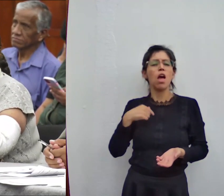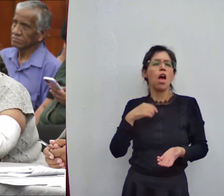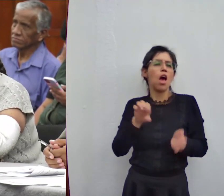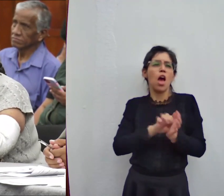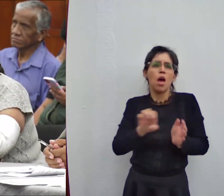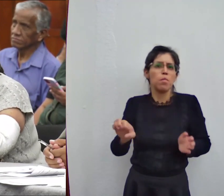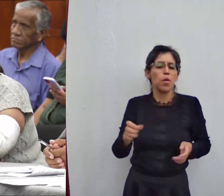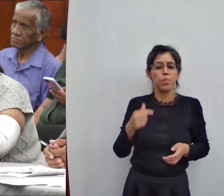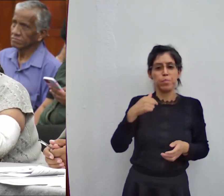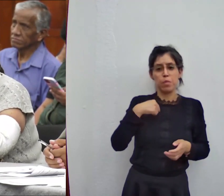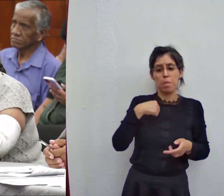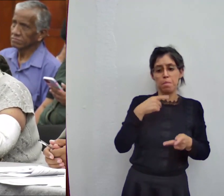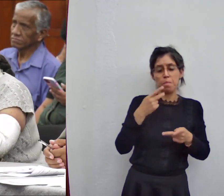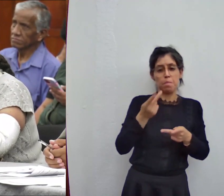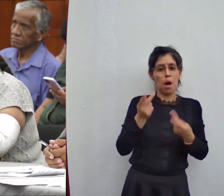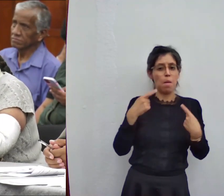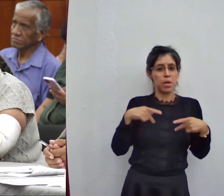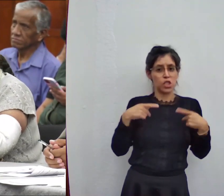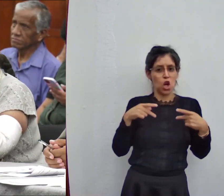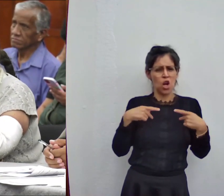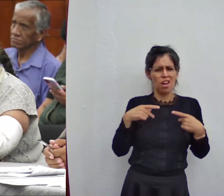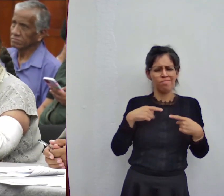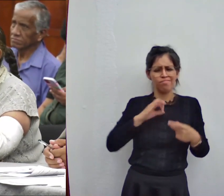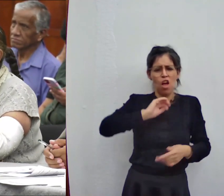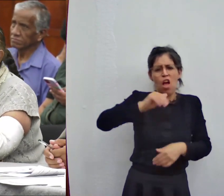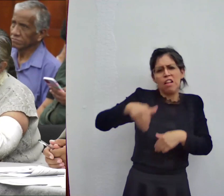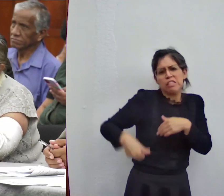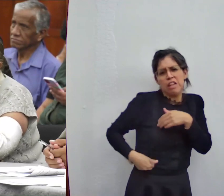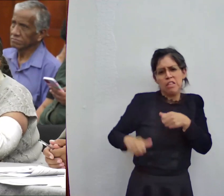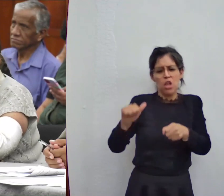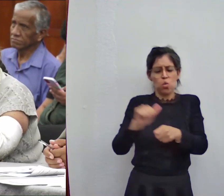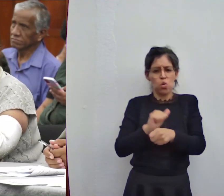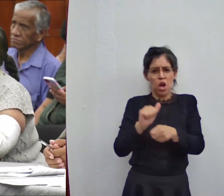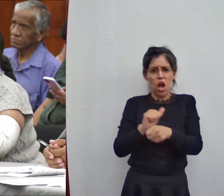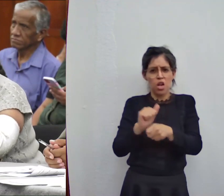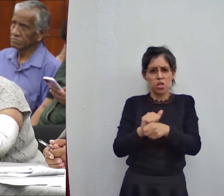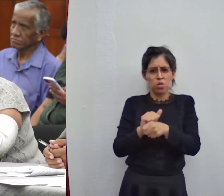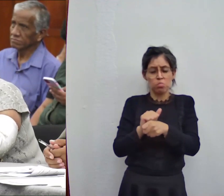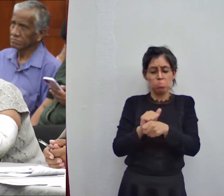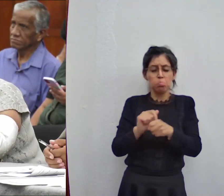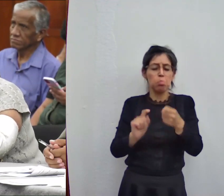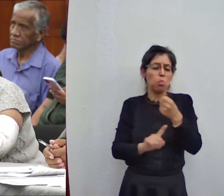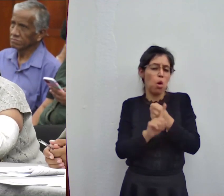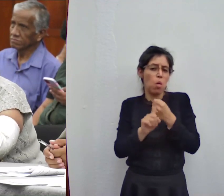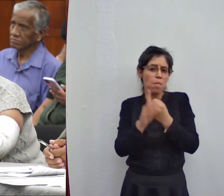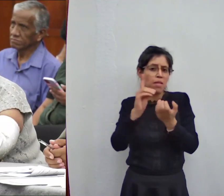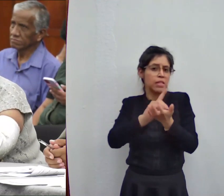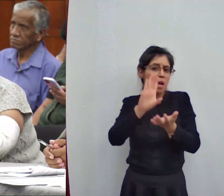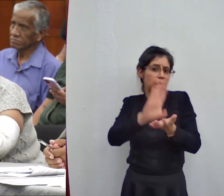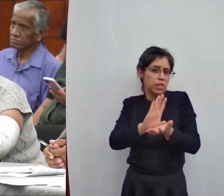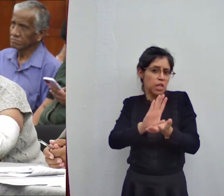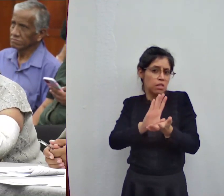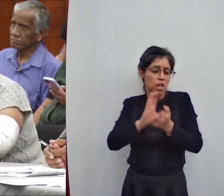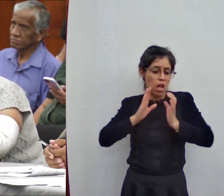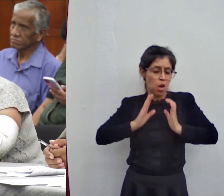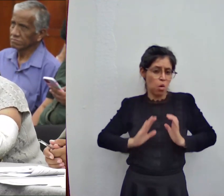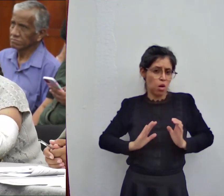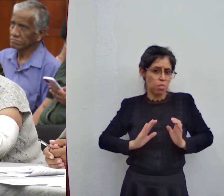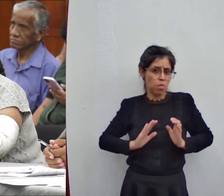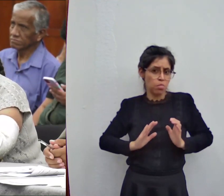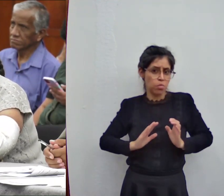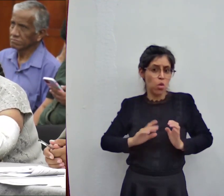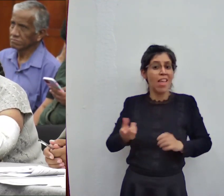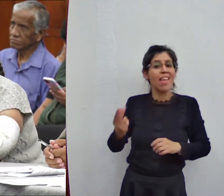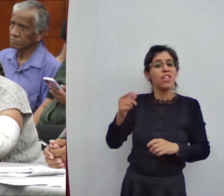accidente automovilístico. Tiene todas las enfermedades del mundo psiquiátricas, mas no la que él debe de tener. Yo como